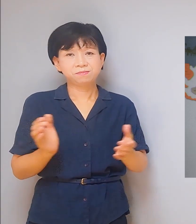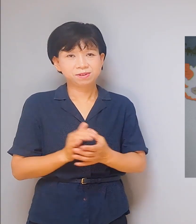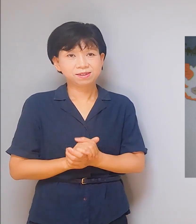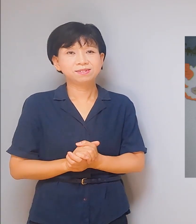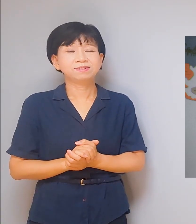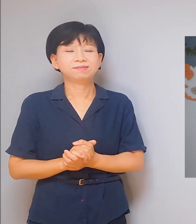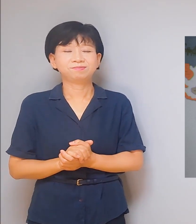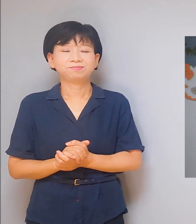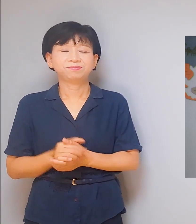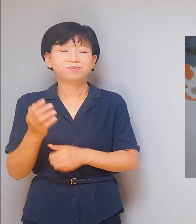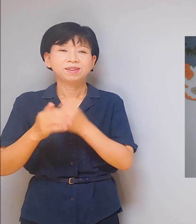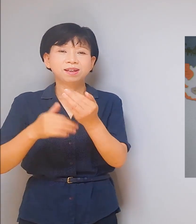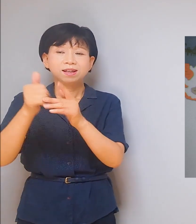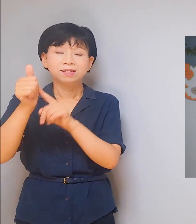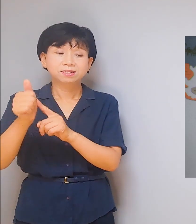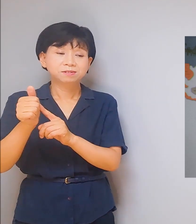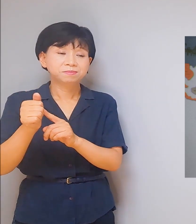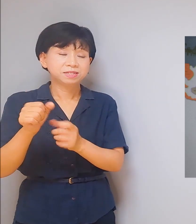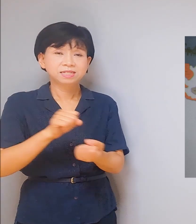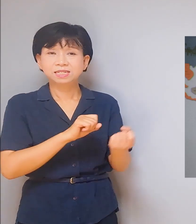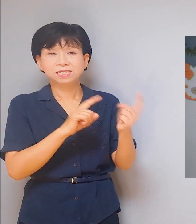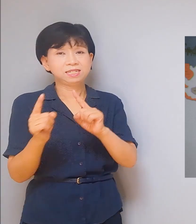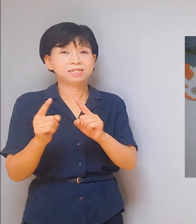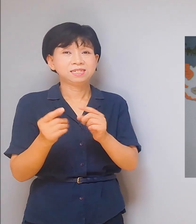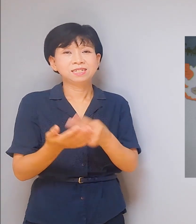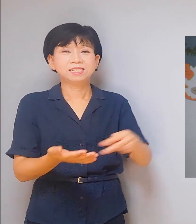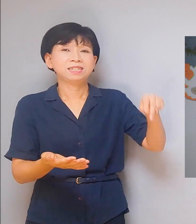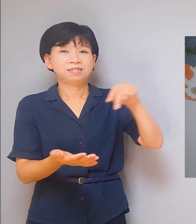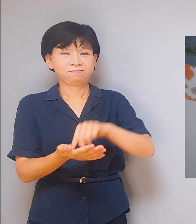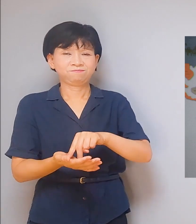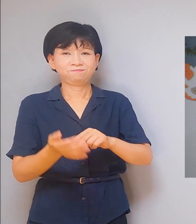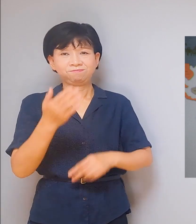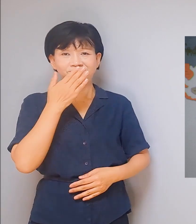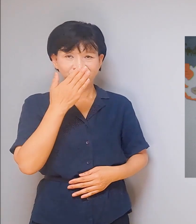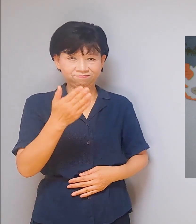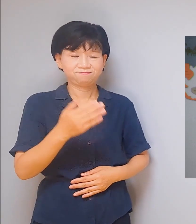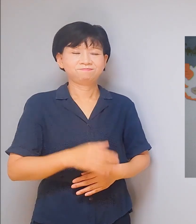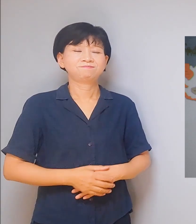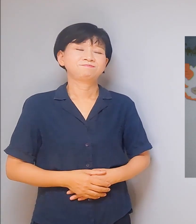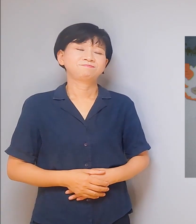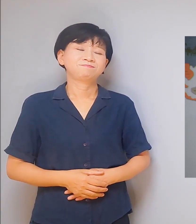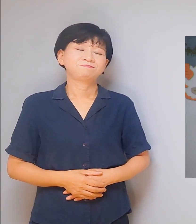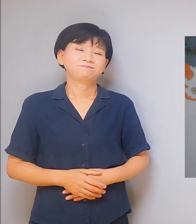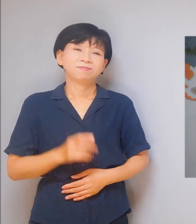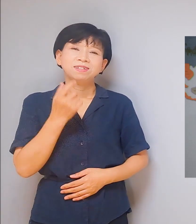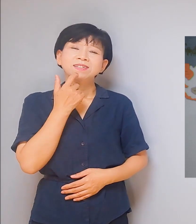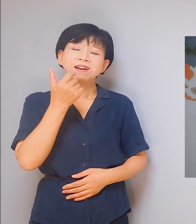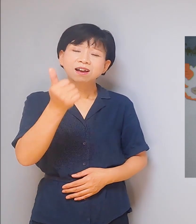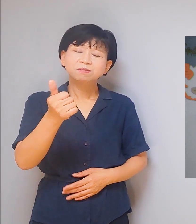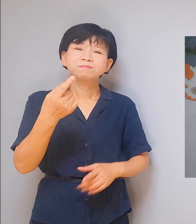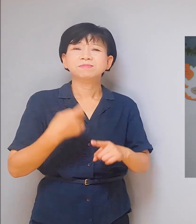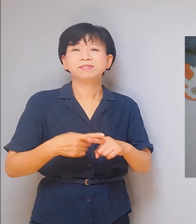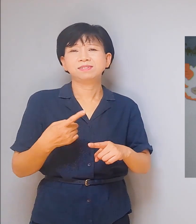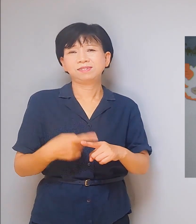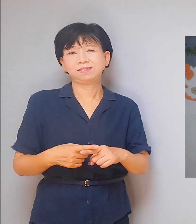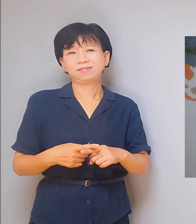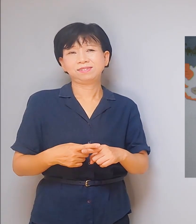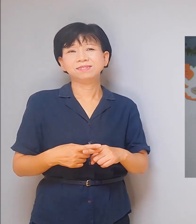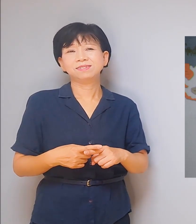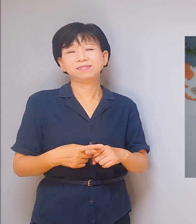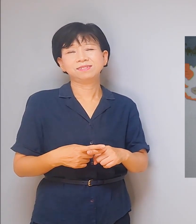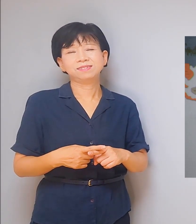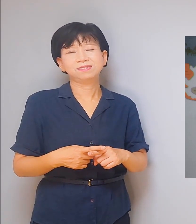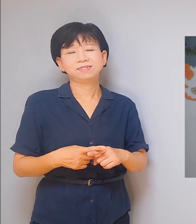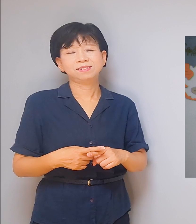다시 붙들어 주셔서 일어날 수 있는 줄 믿습니다. 야곱의 인생도 사실 딱히